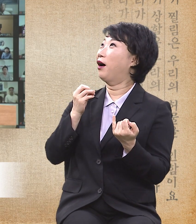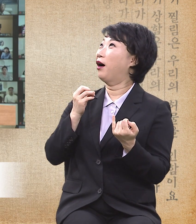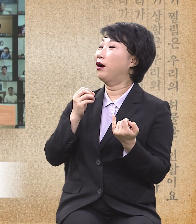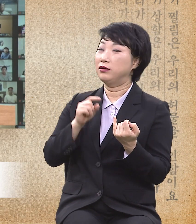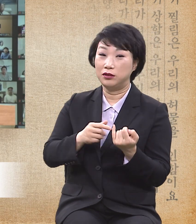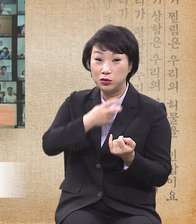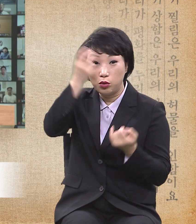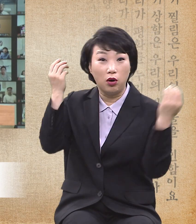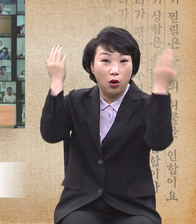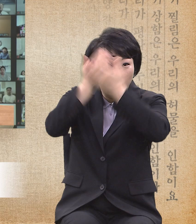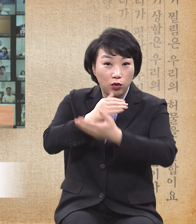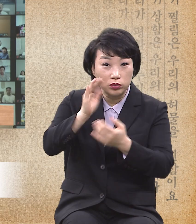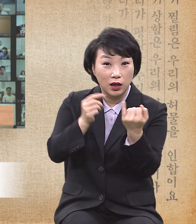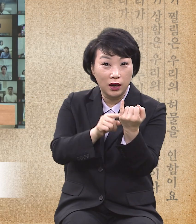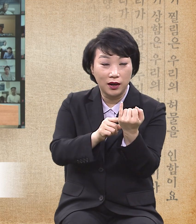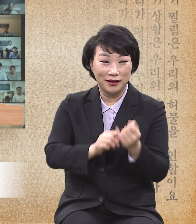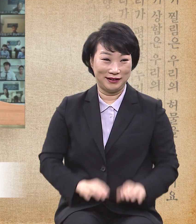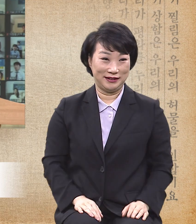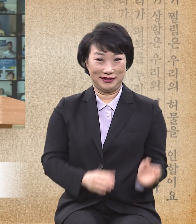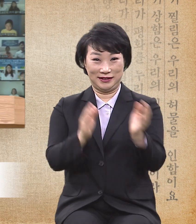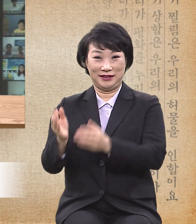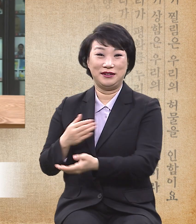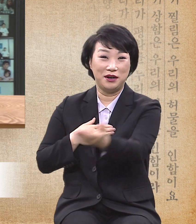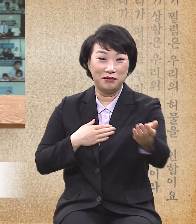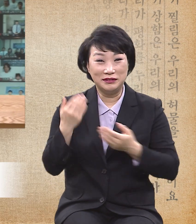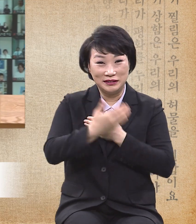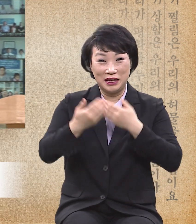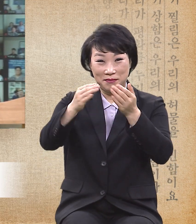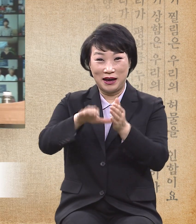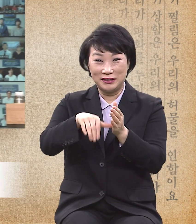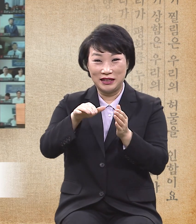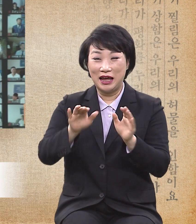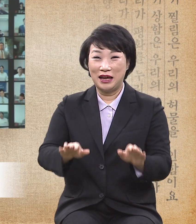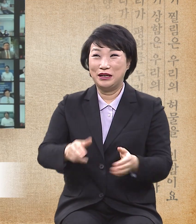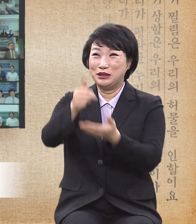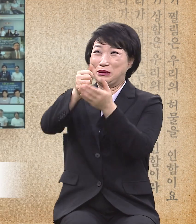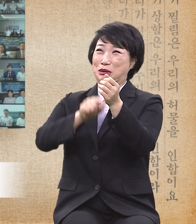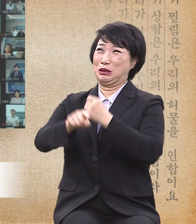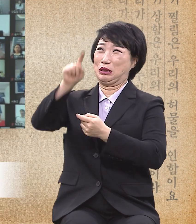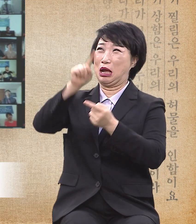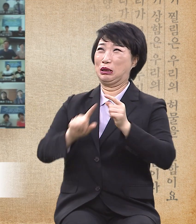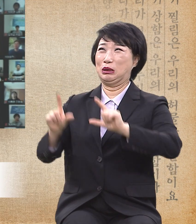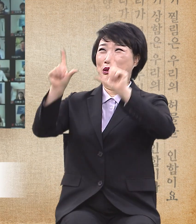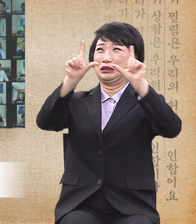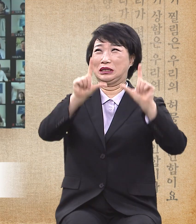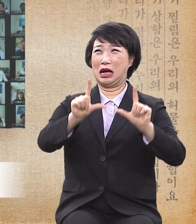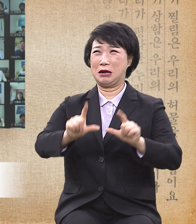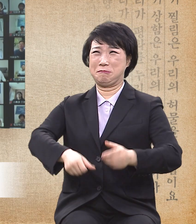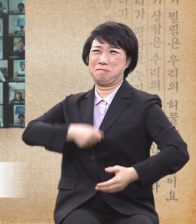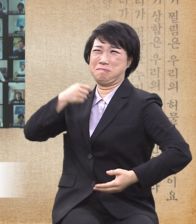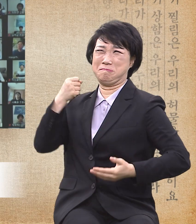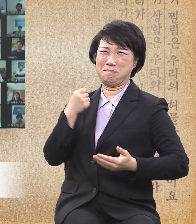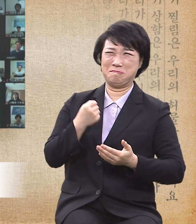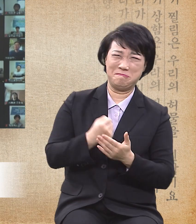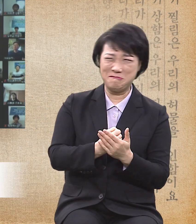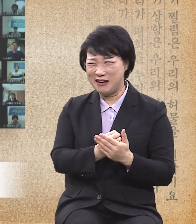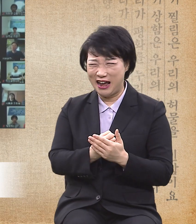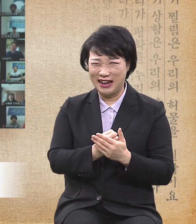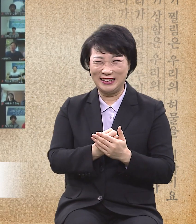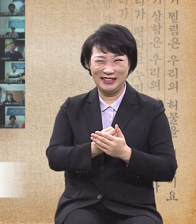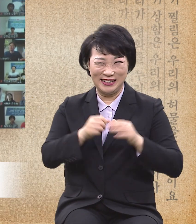충명이 어두워져. 우리가 은혜 받을 때는 주님 뜻대로